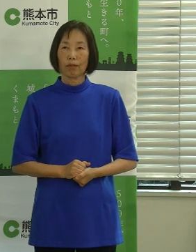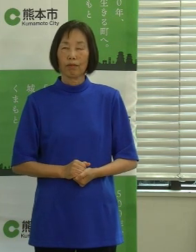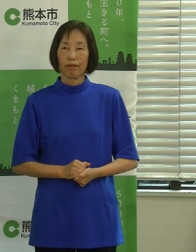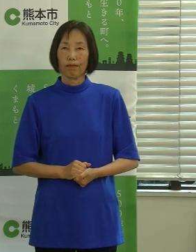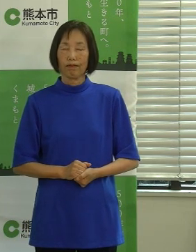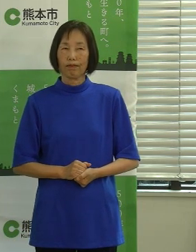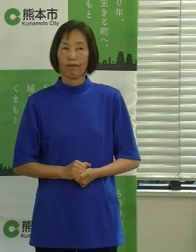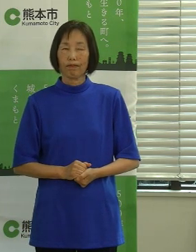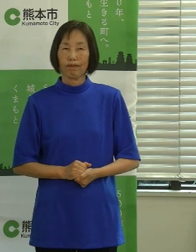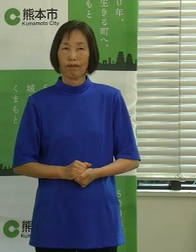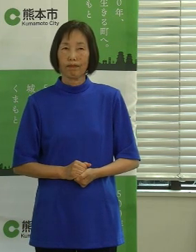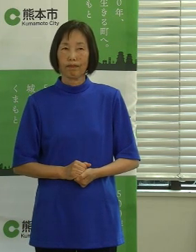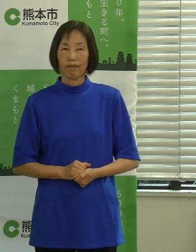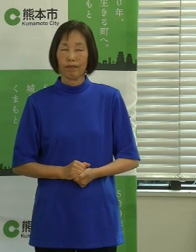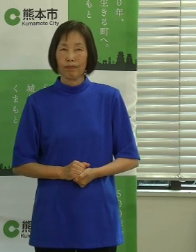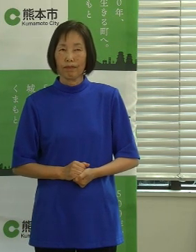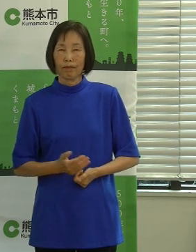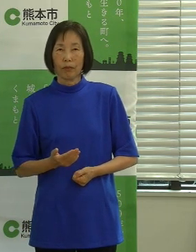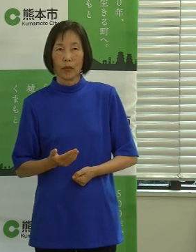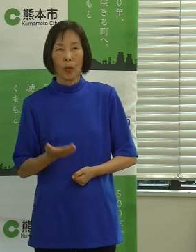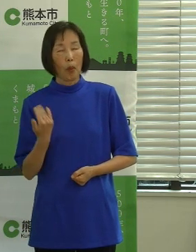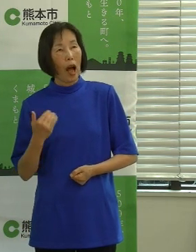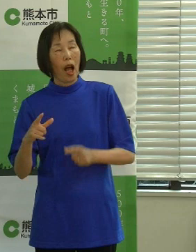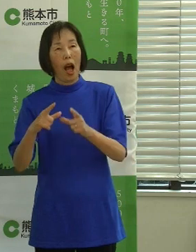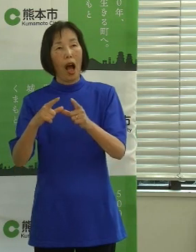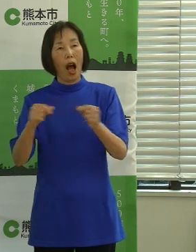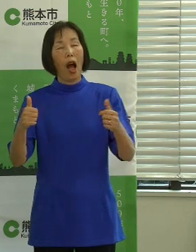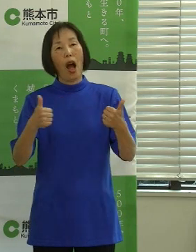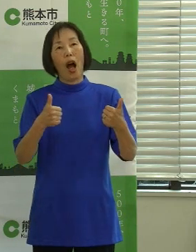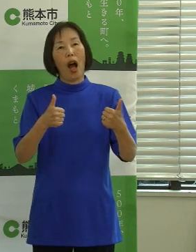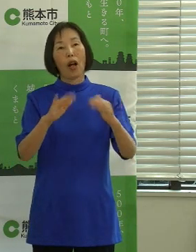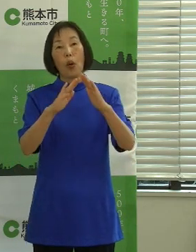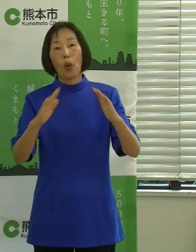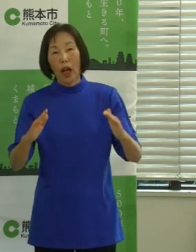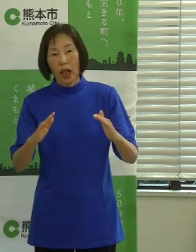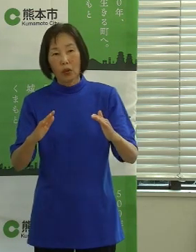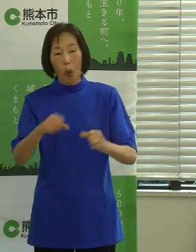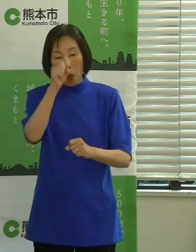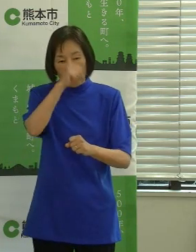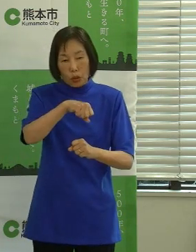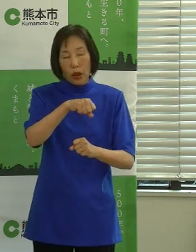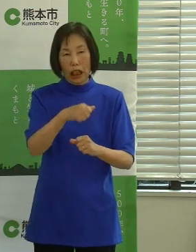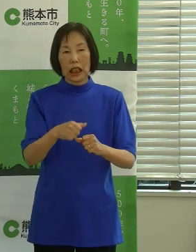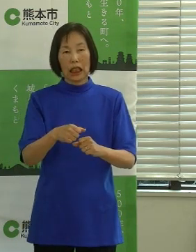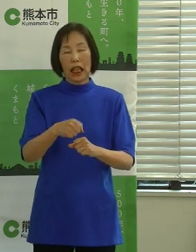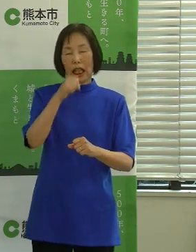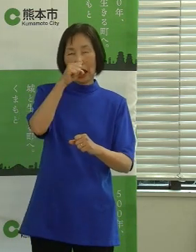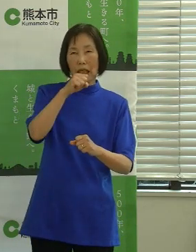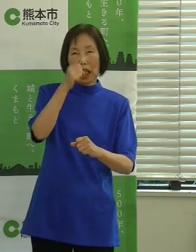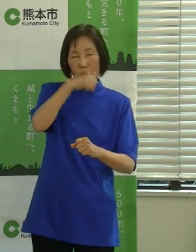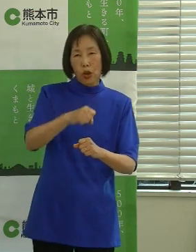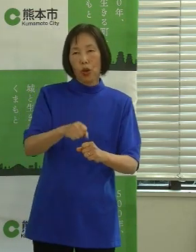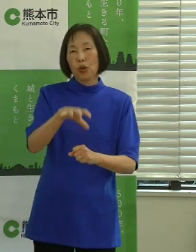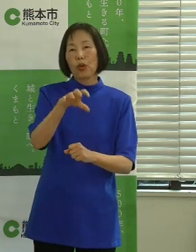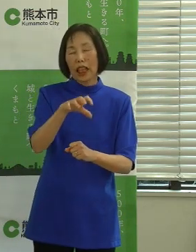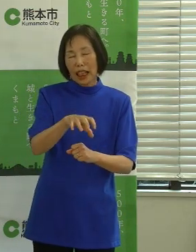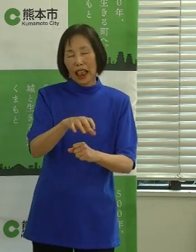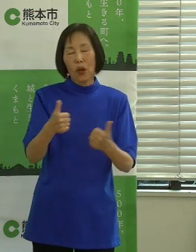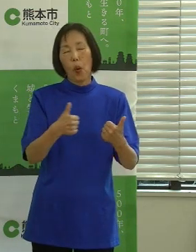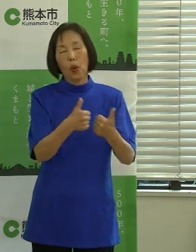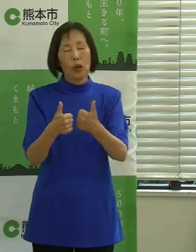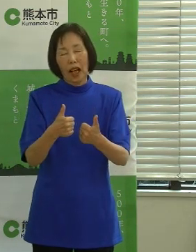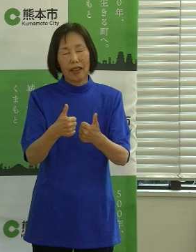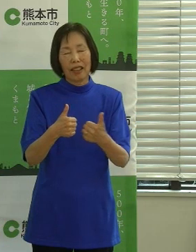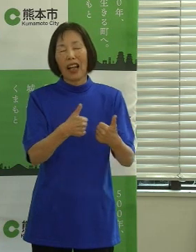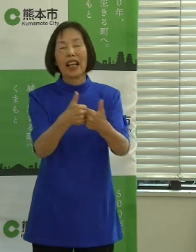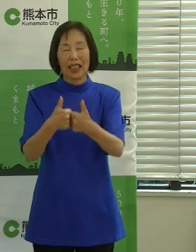今実はここに来る前にちょうど国会の衆議院の予算委員会で、参考人質疑があっておりま